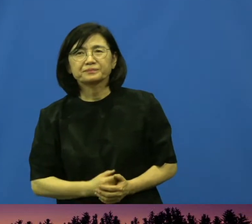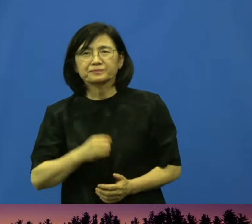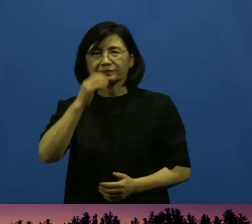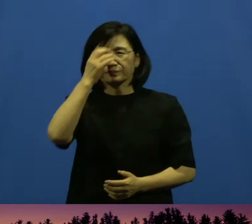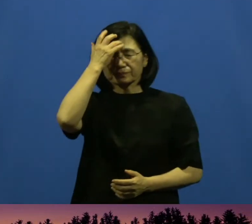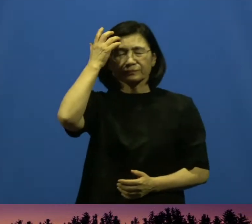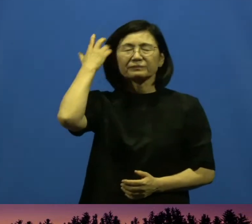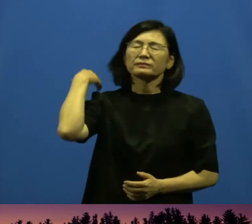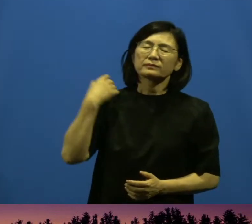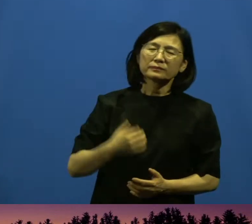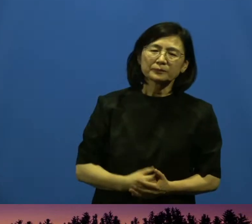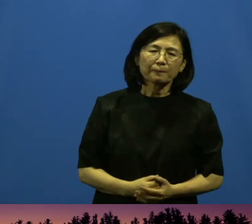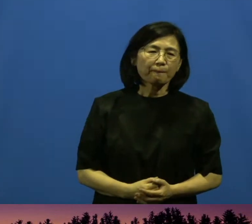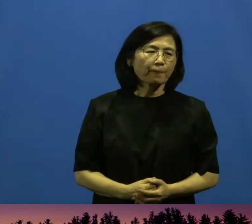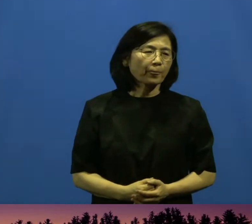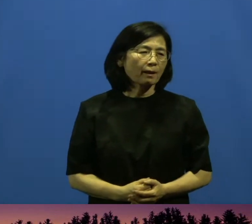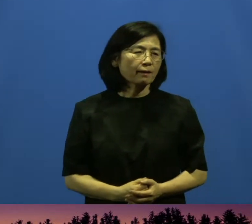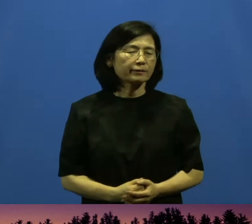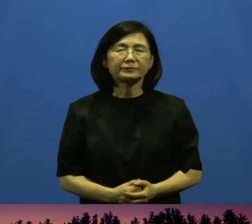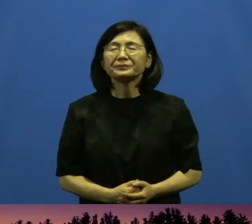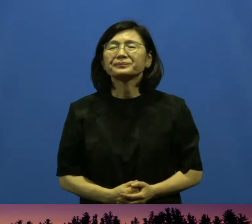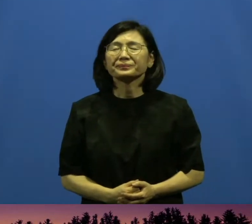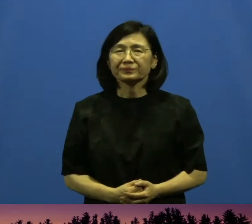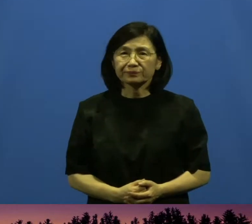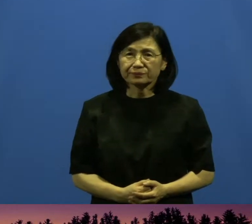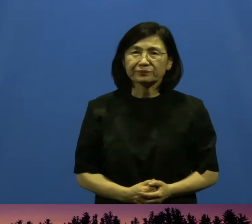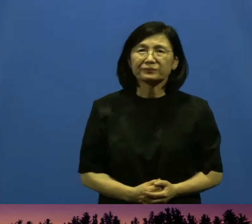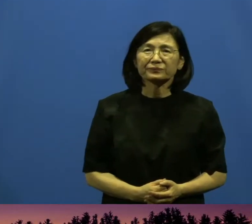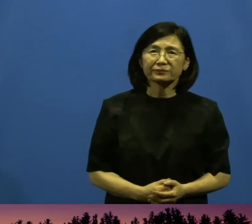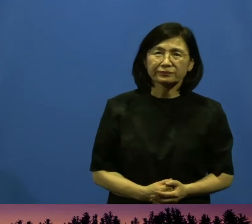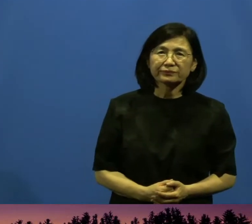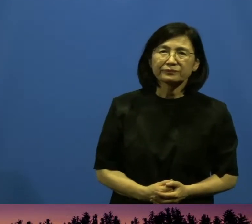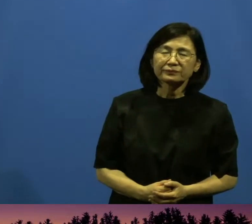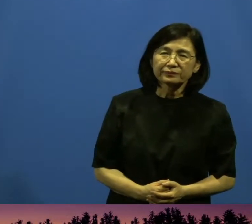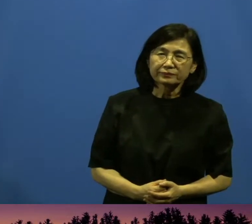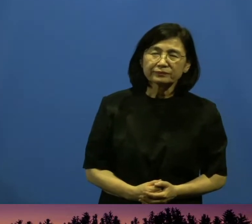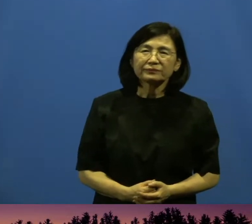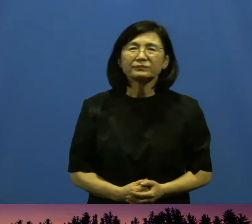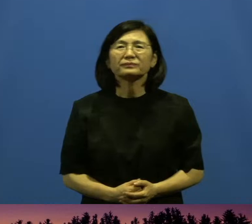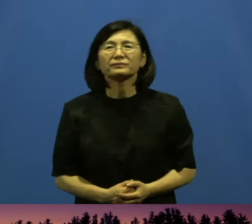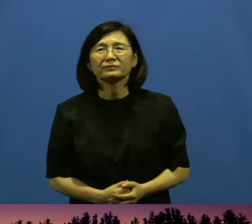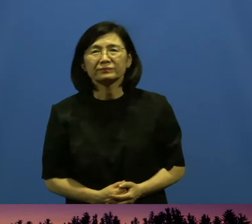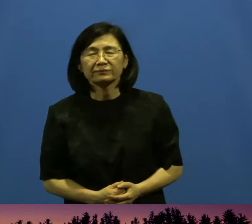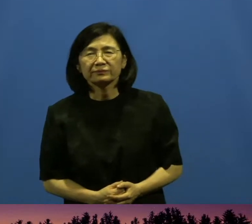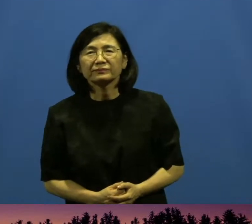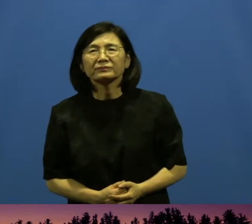찬양을 하면서 기도하는 시간을 갖겠습니다. 이 세상을 살아가는 동안에